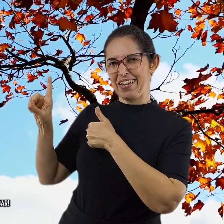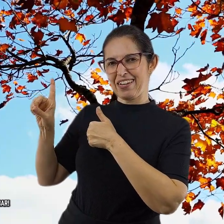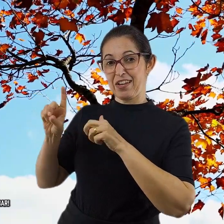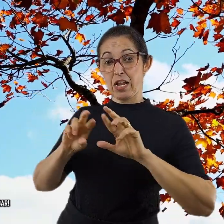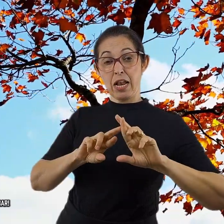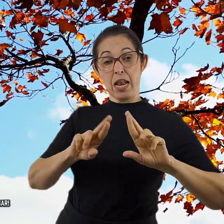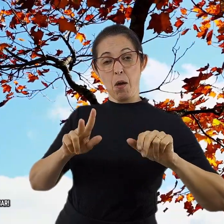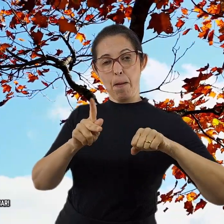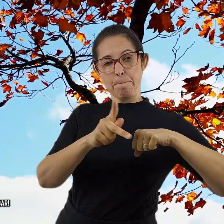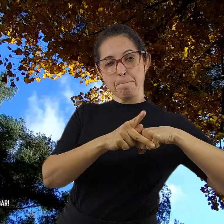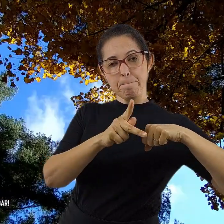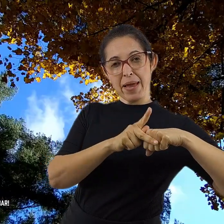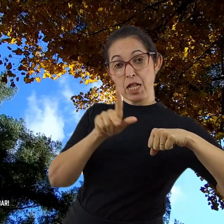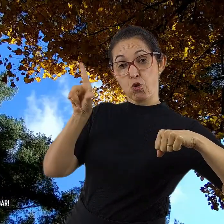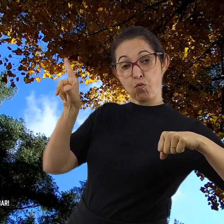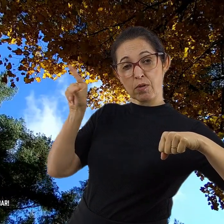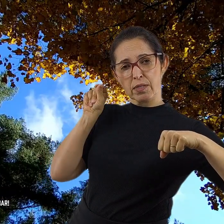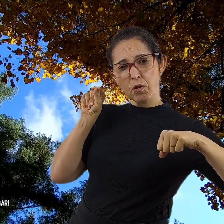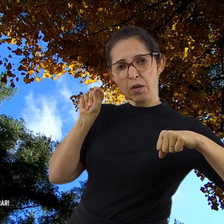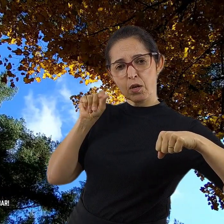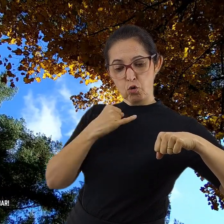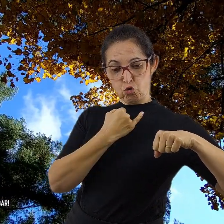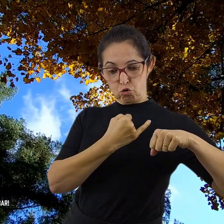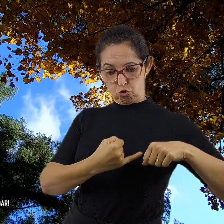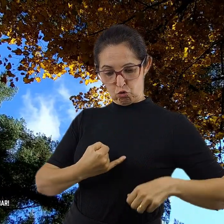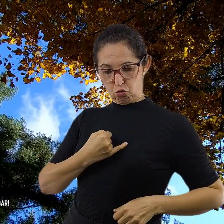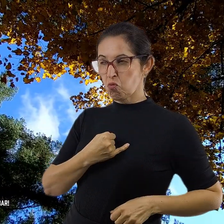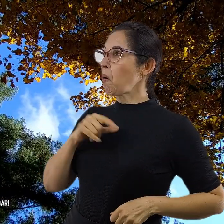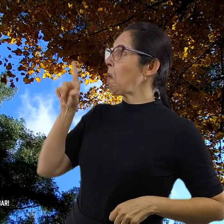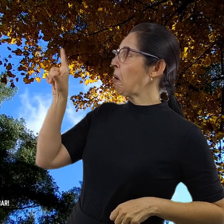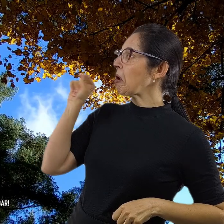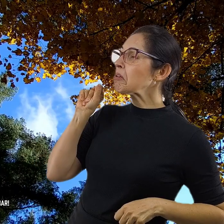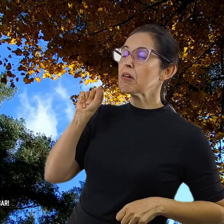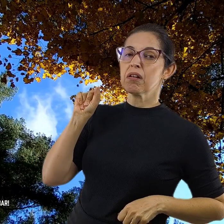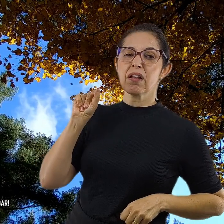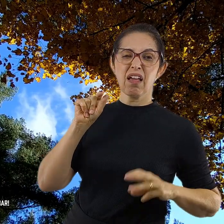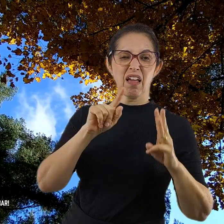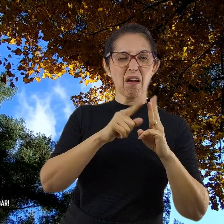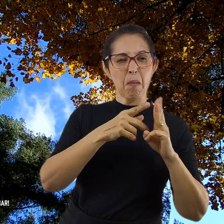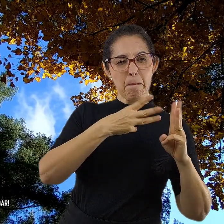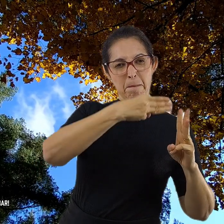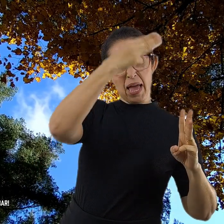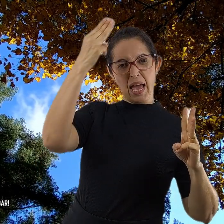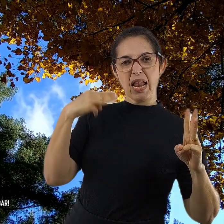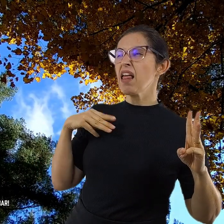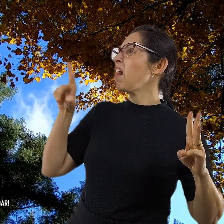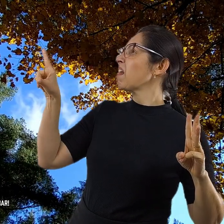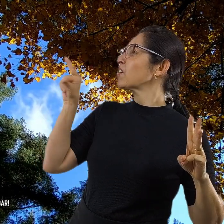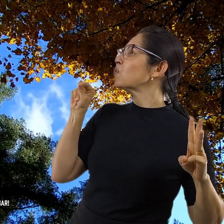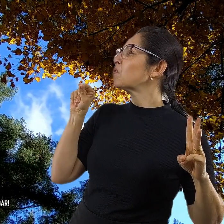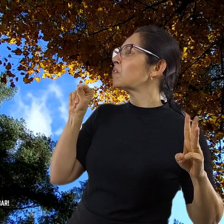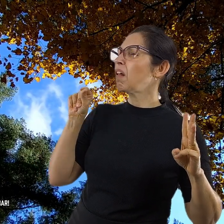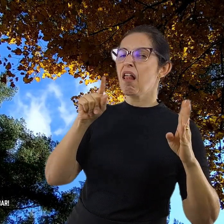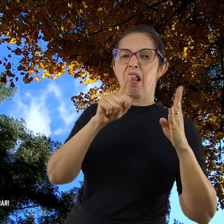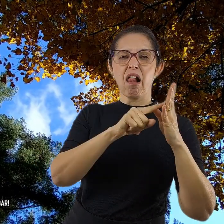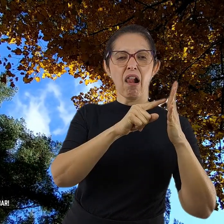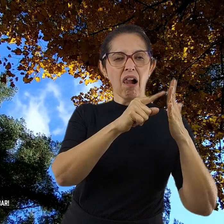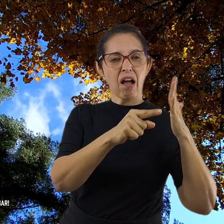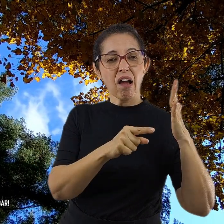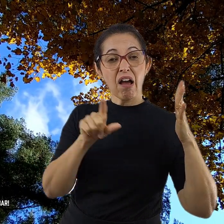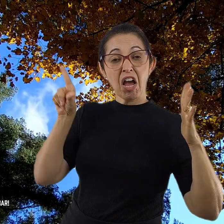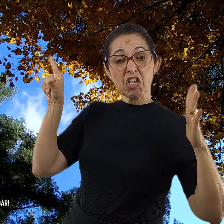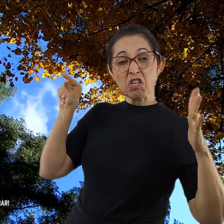escolheu Jesus, não foi João que escolheu Jesus, não foi Maria que escolheu, não foi